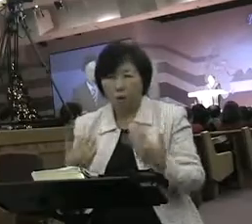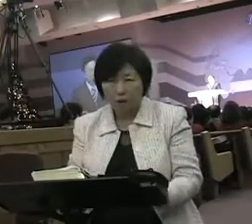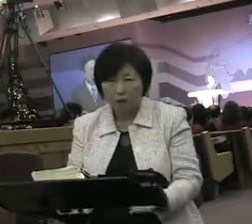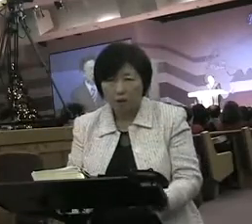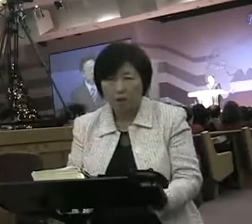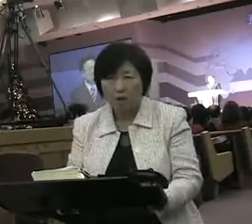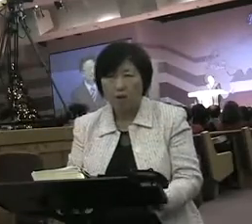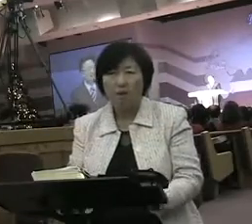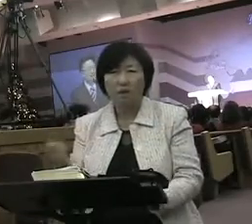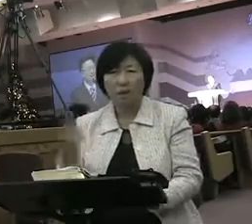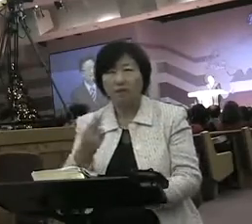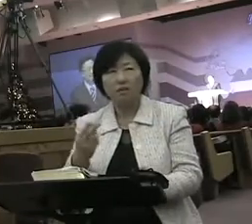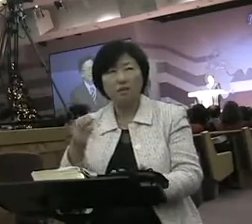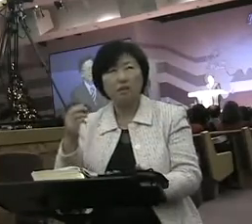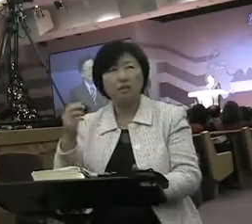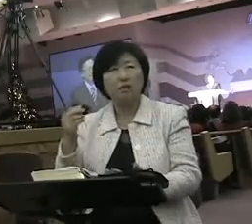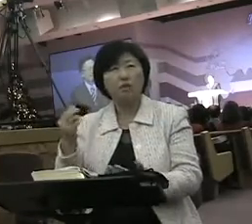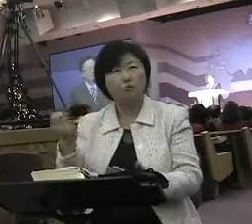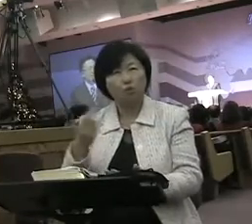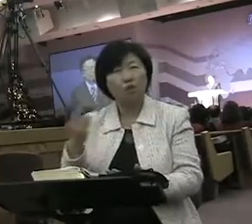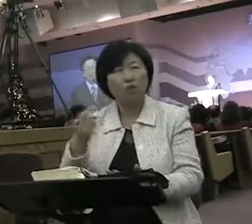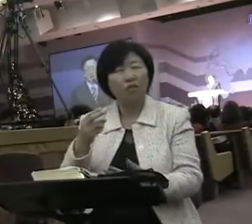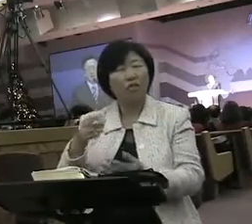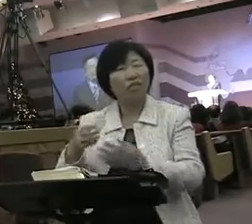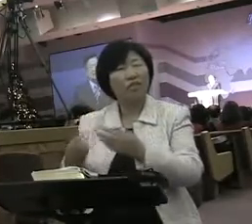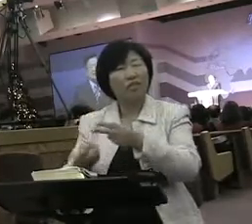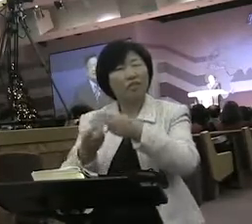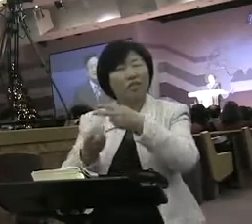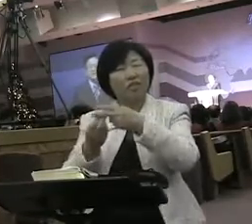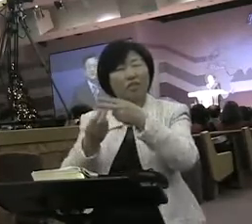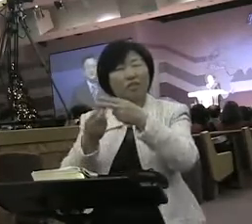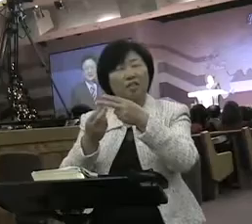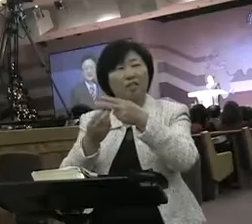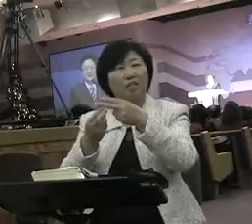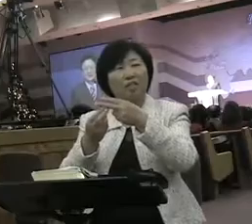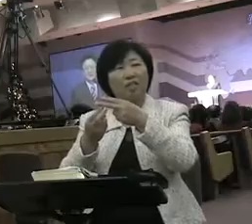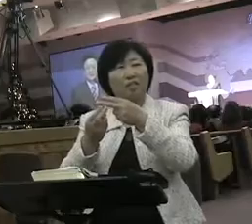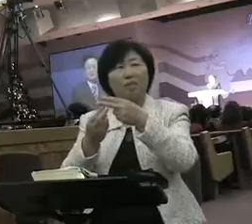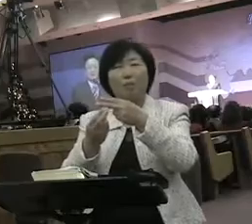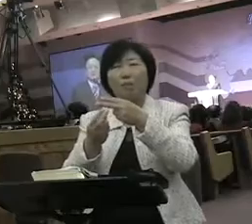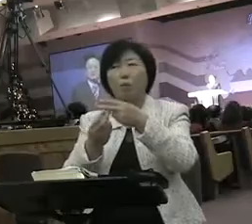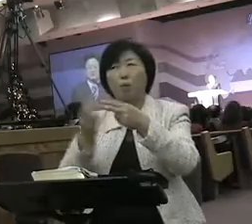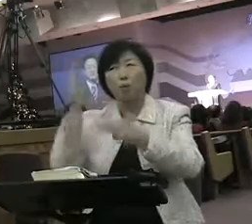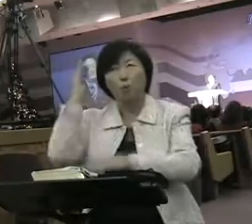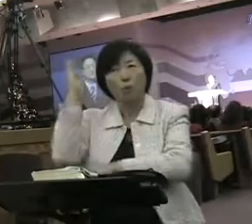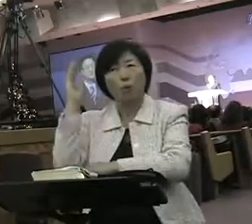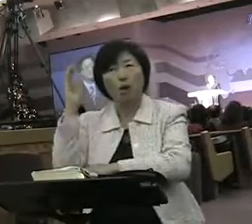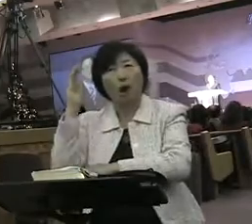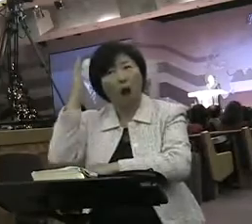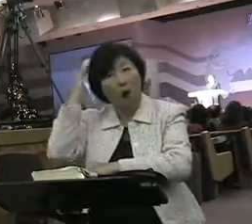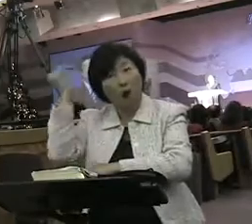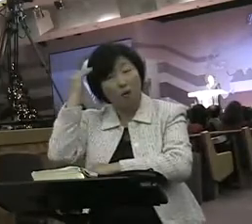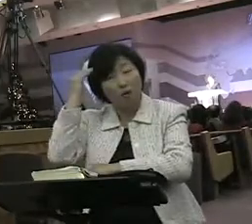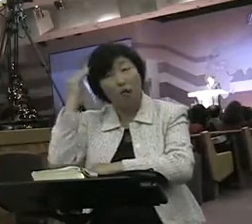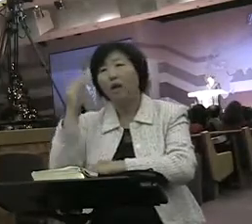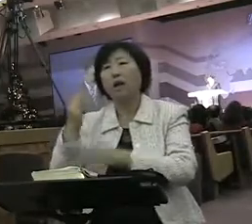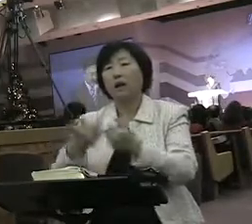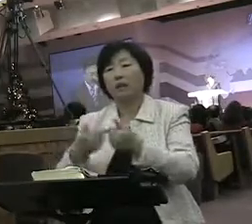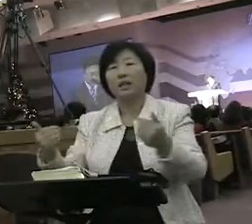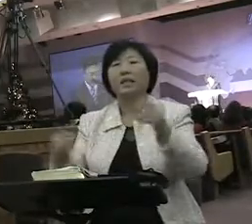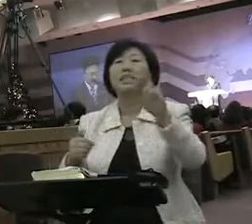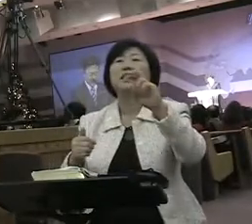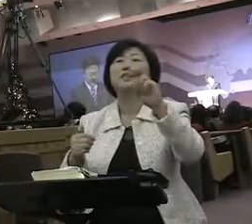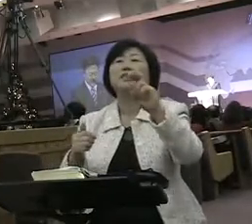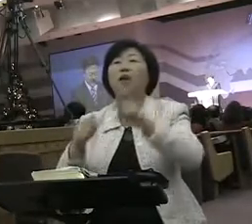또 재충전하고 그리고 목회 구상도 하고 또 한국 떠난 지 20년 조국교회를 돌아볼